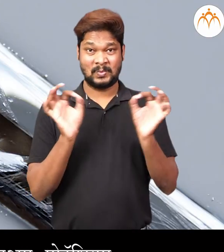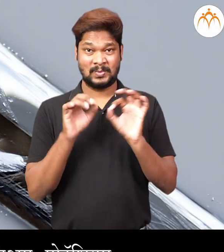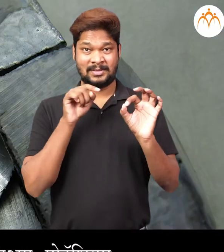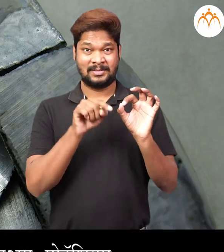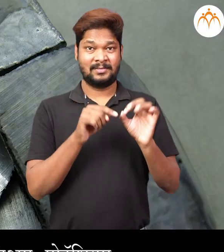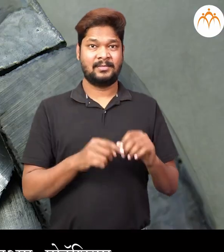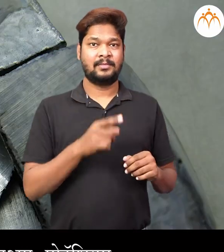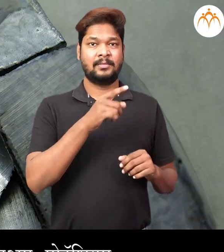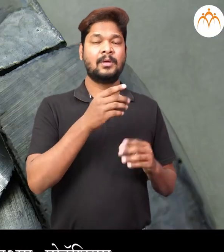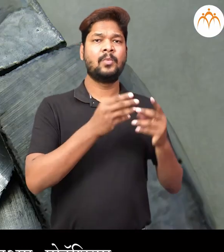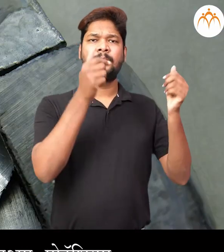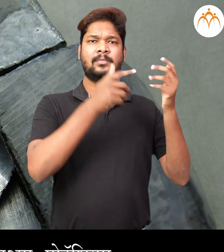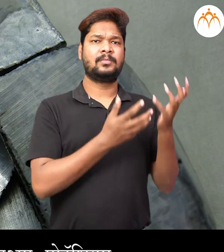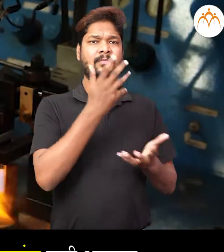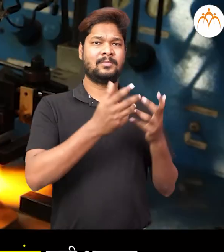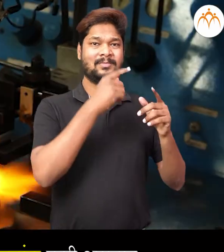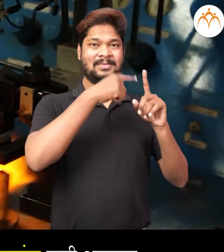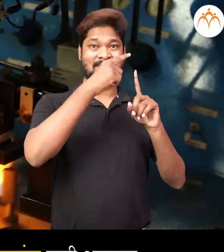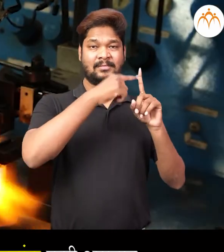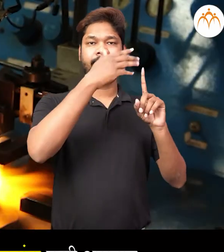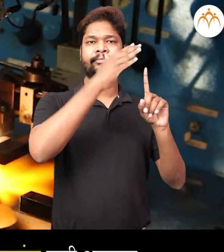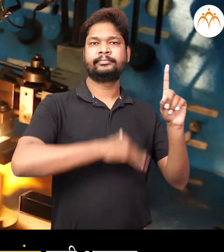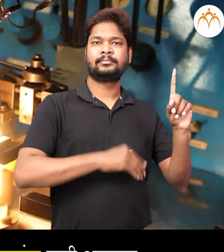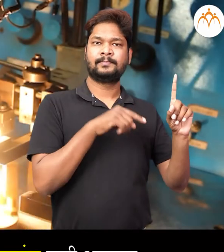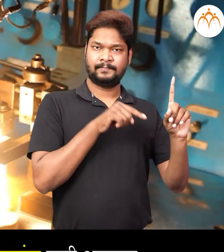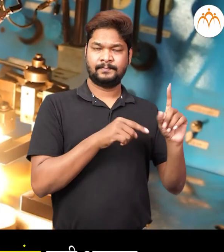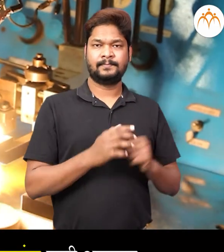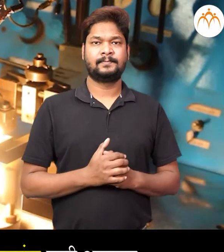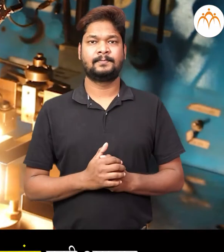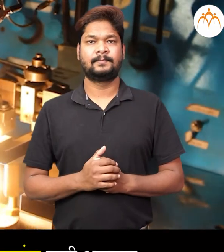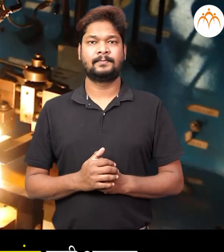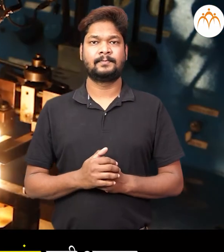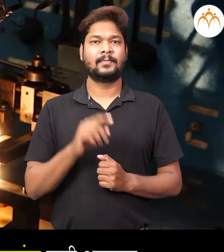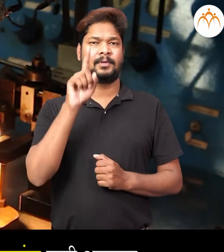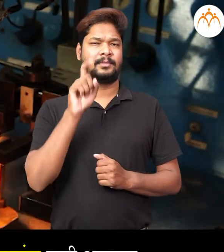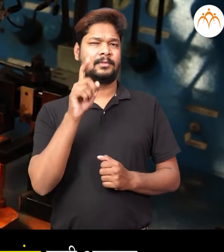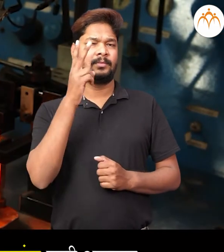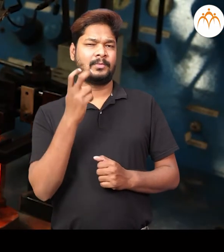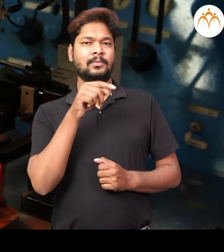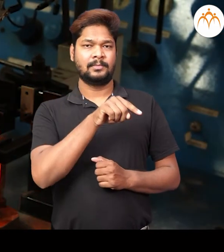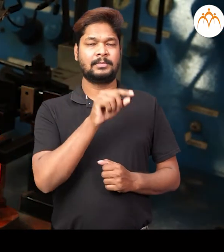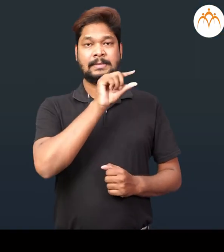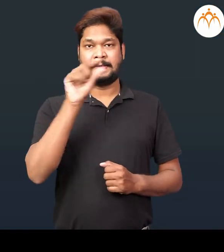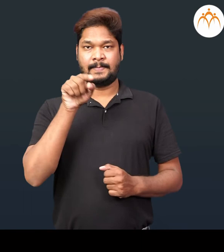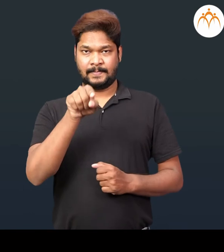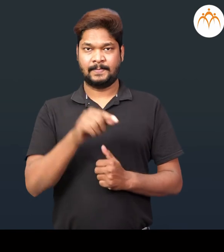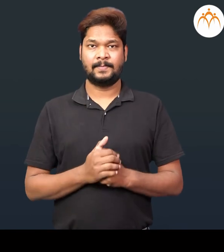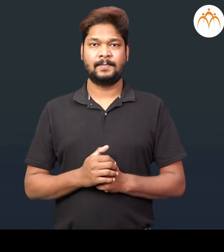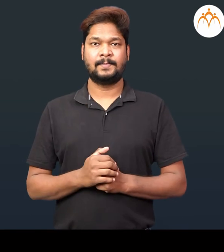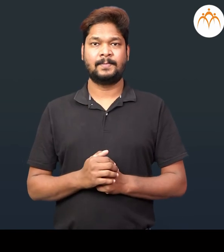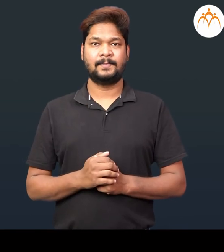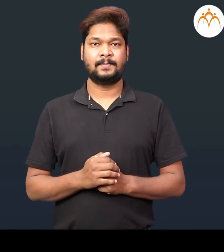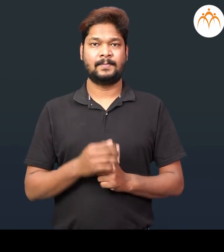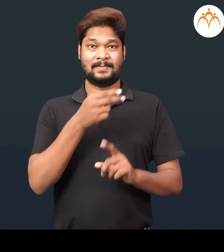गॅलियम, पोटॅशियम. अधातूंचे द्रवणांक व उत्कलनांक कमी असतात. अपवाद